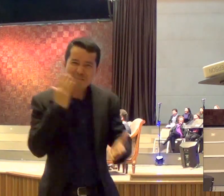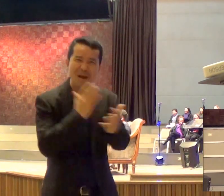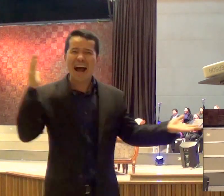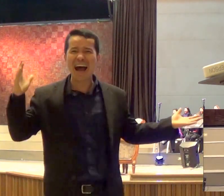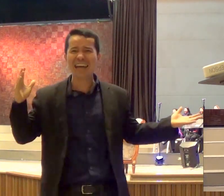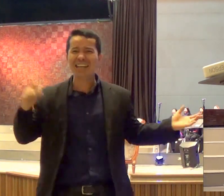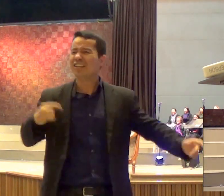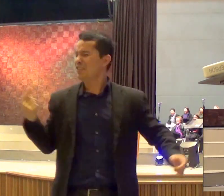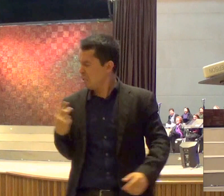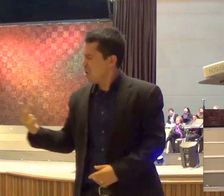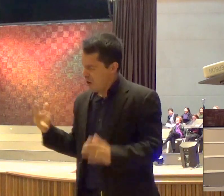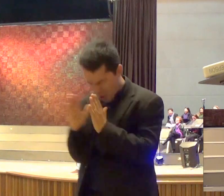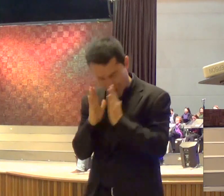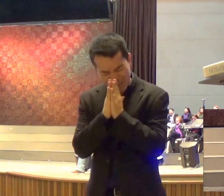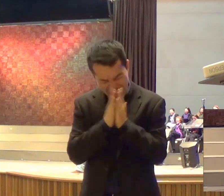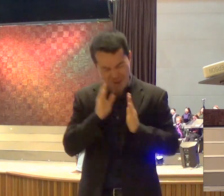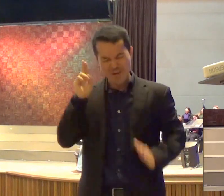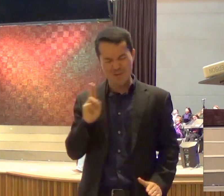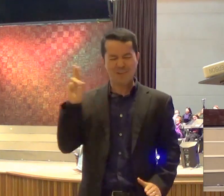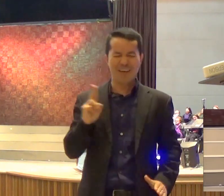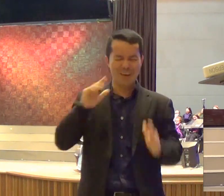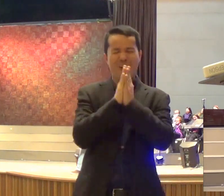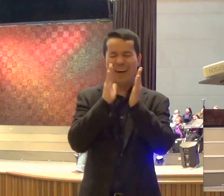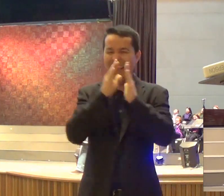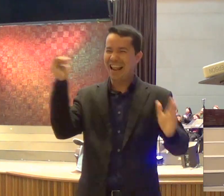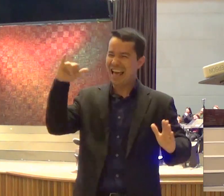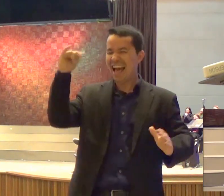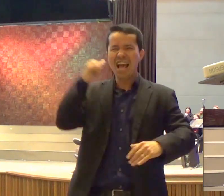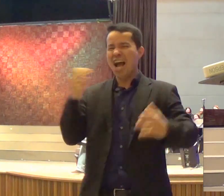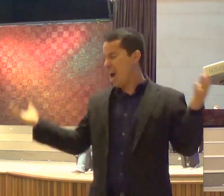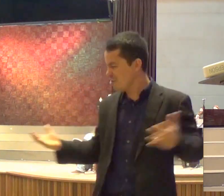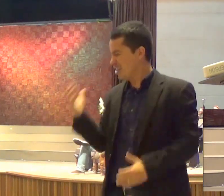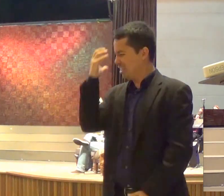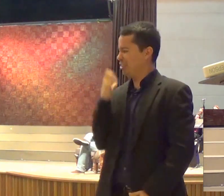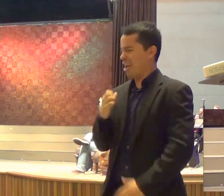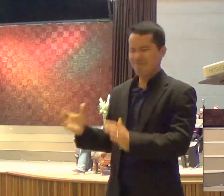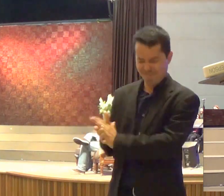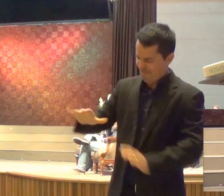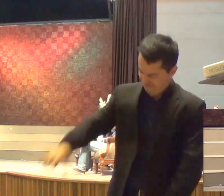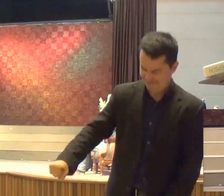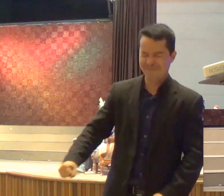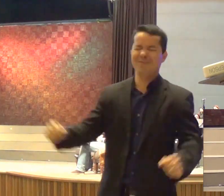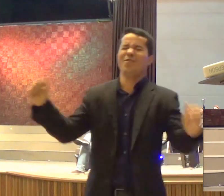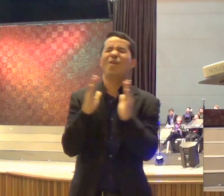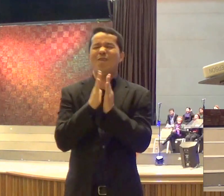vamos orar vamos orar vamos acabar com esse negócio agora vamos buscar o senhor agora é sério